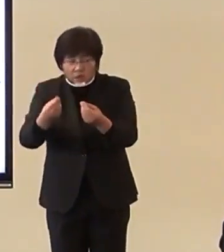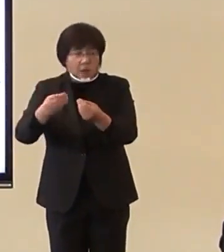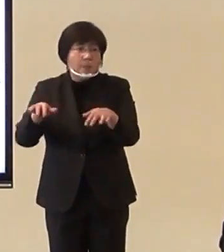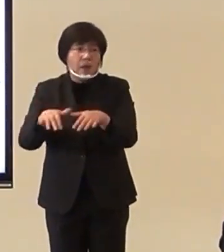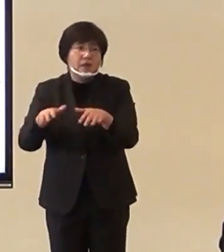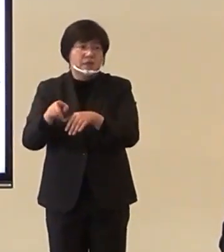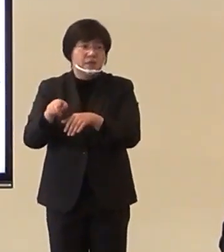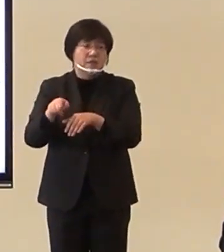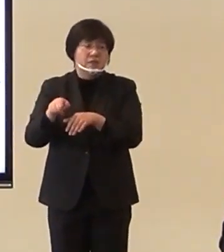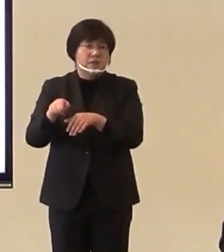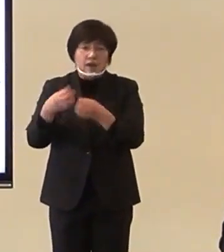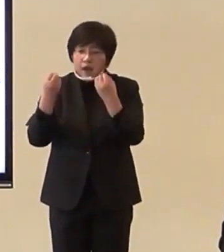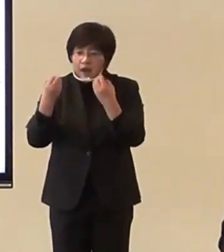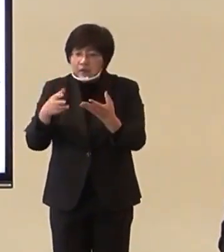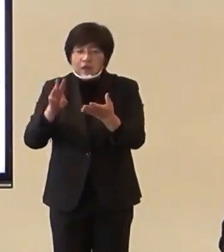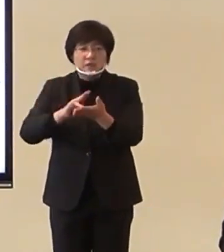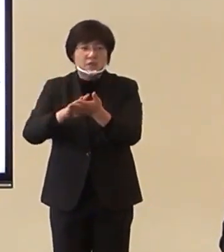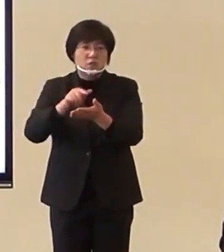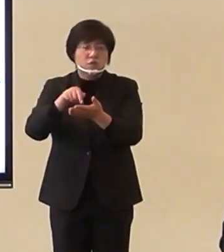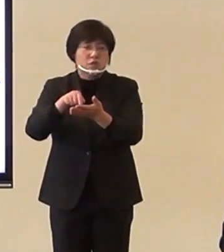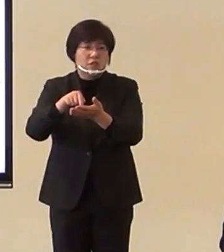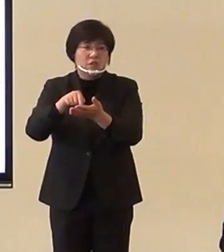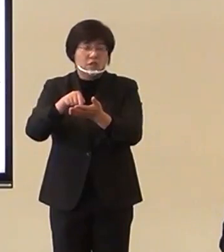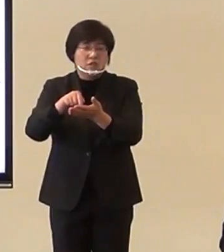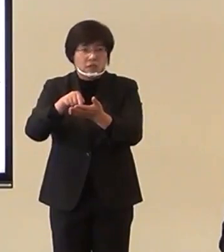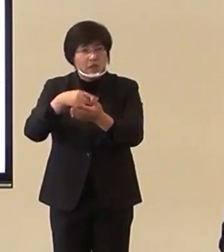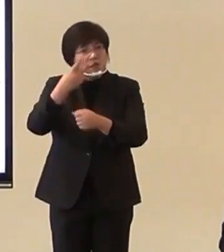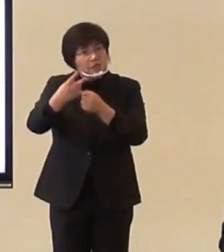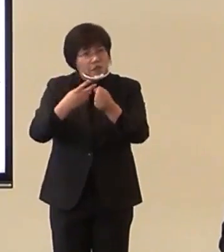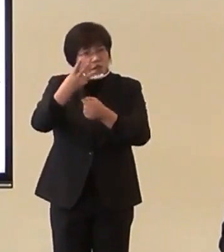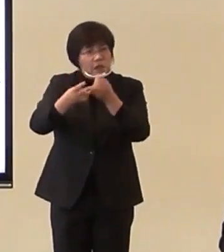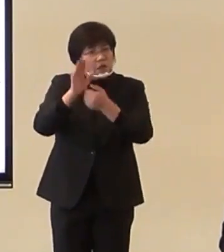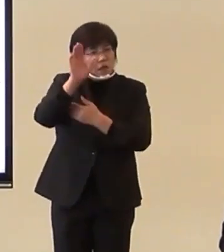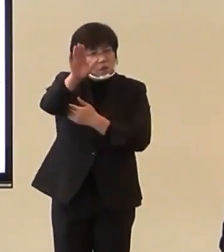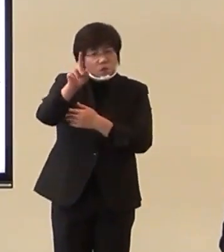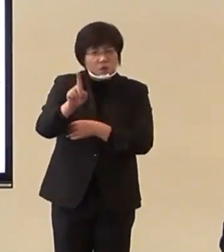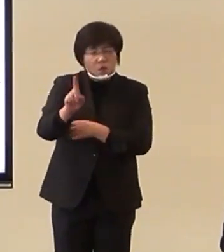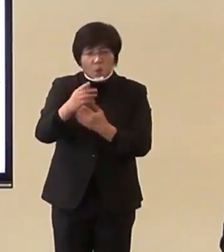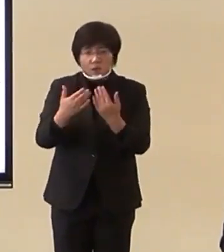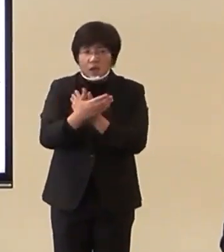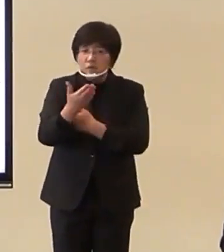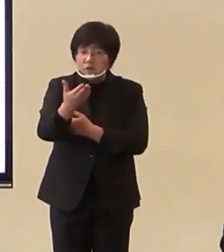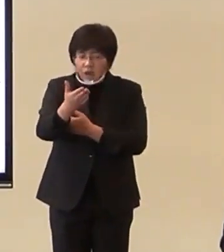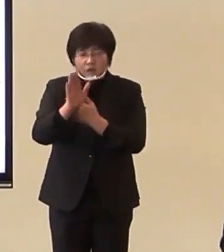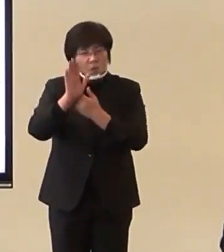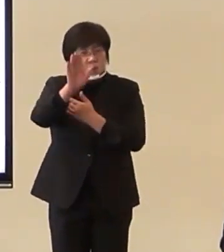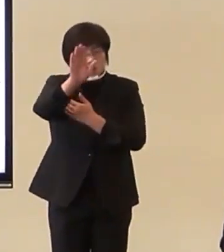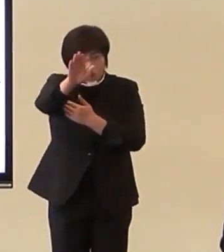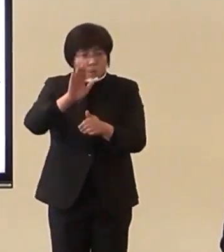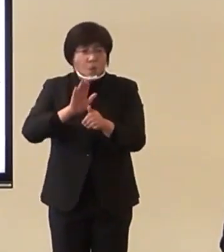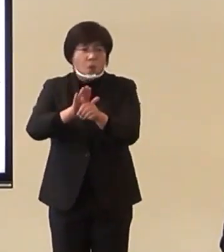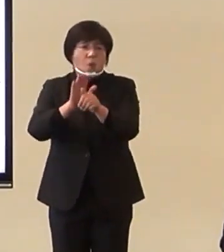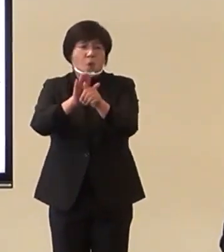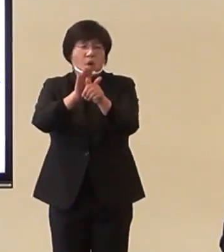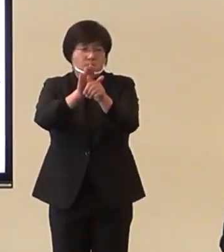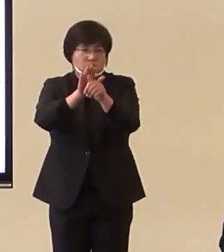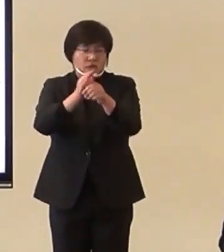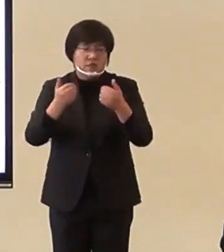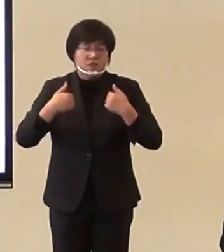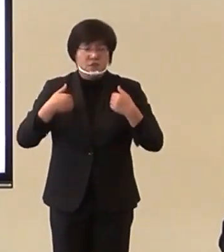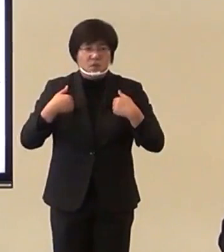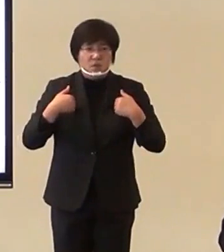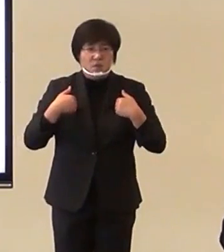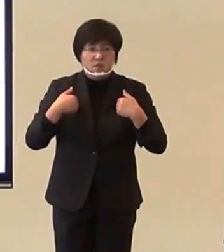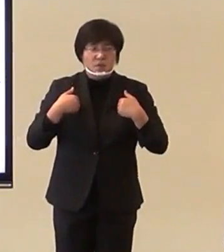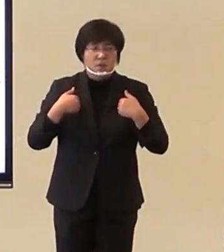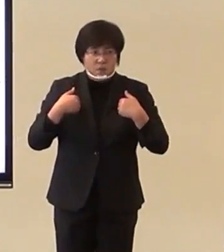ね、それが1年後2年後3年後にどうなるかっていうことは、もちろんこれからもフォローアップしていかなきゃいけないということで、やっぱりじゃ